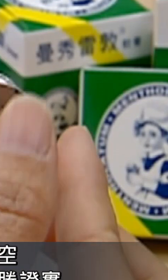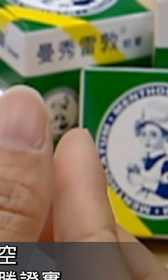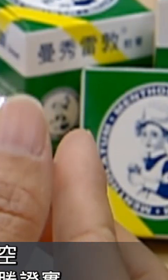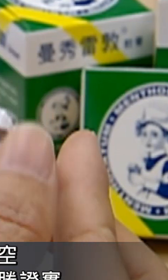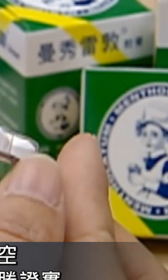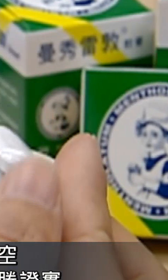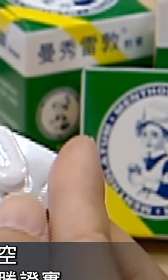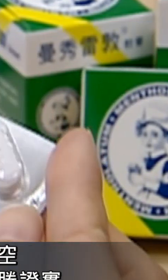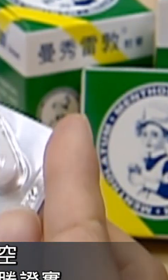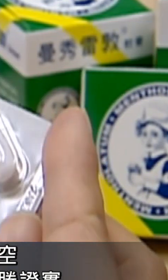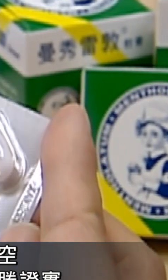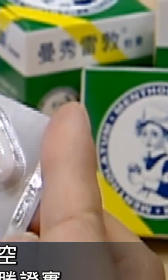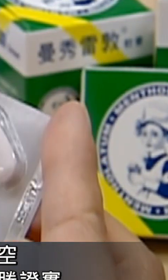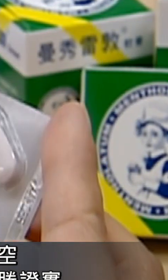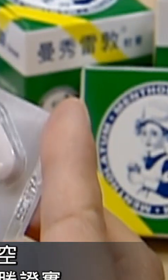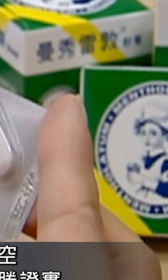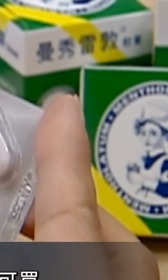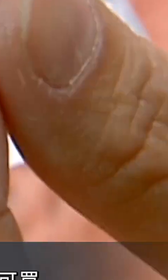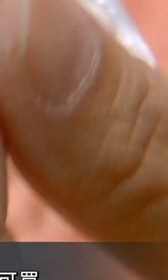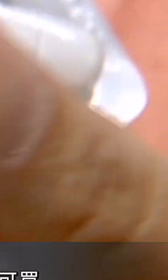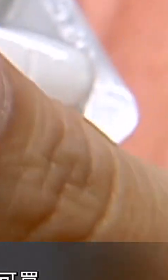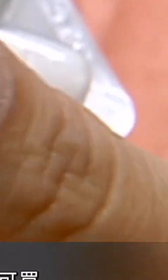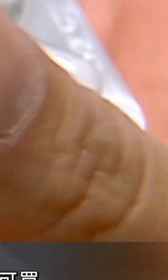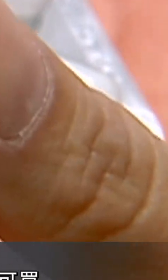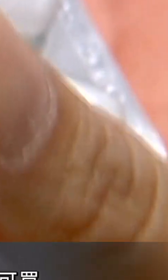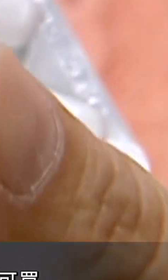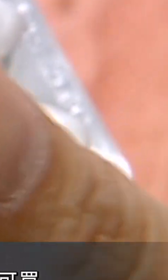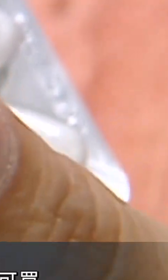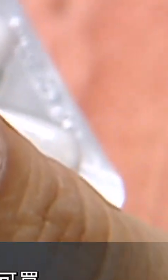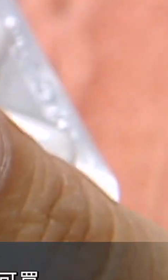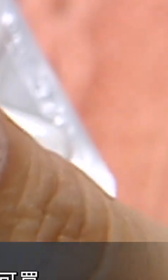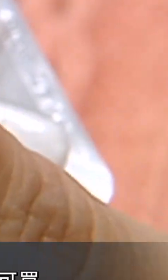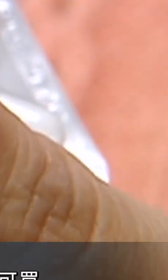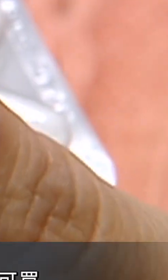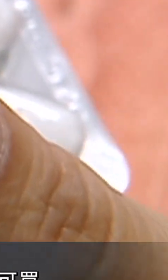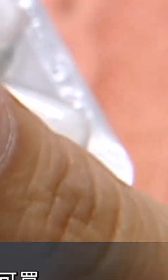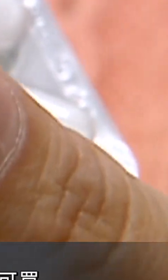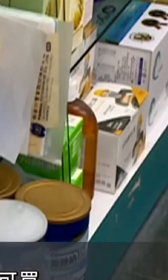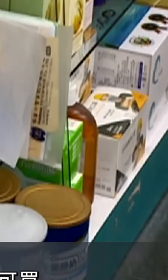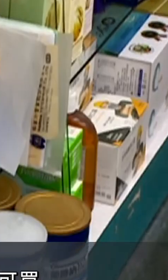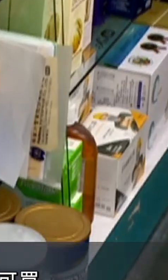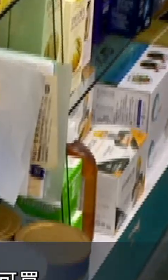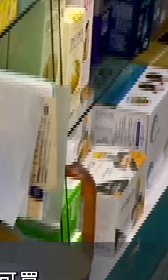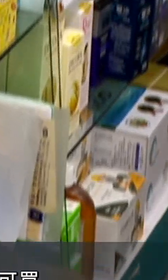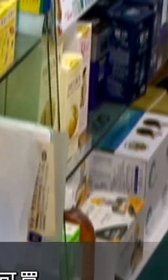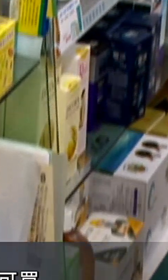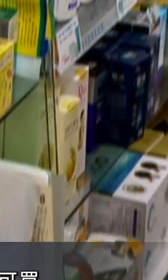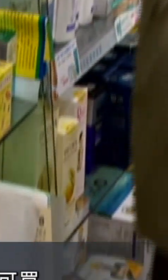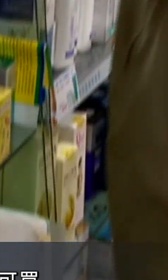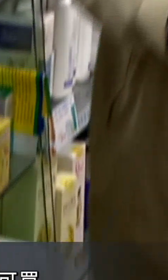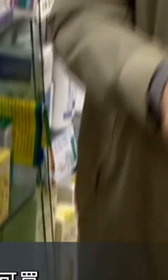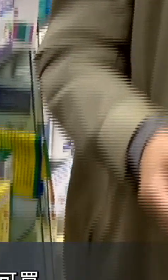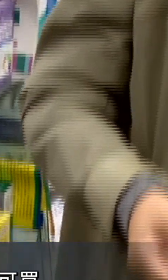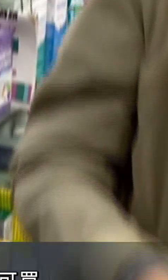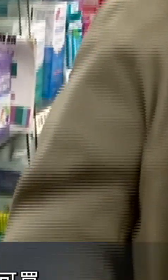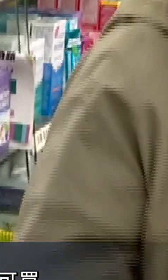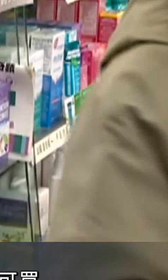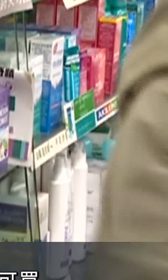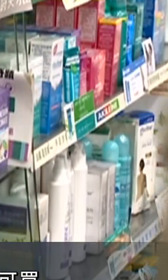情指挥中心指挥官王必胜证实，国内也出现大量收购情况，呼吁民众还有其他同成分药品可买，千